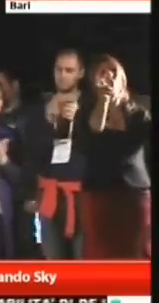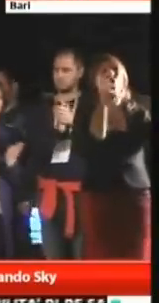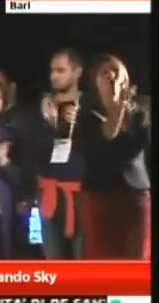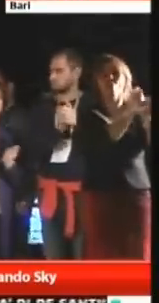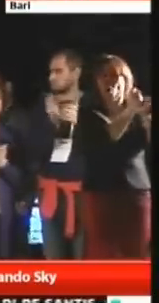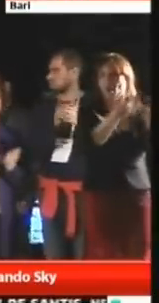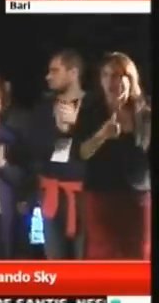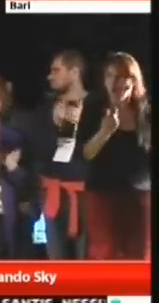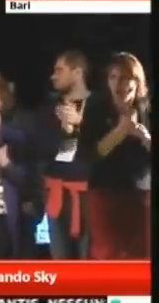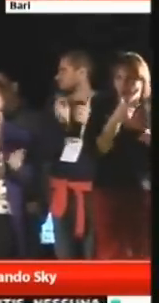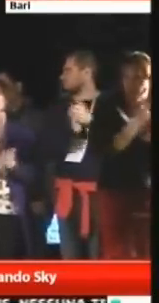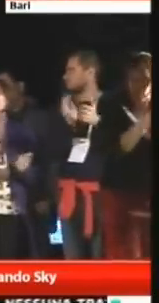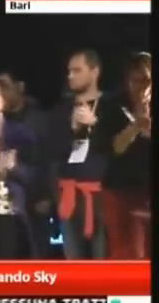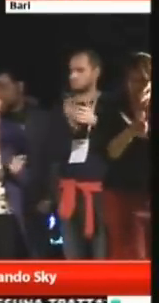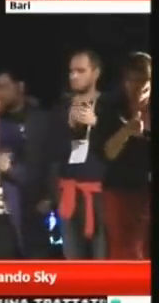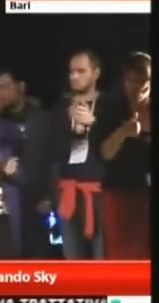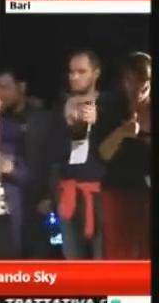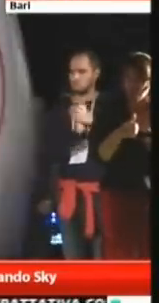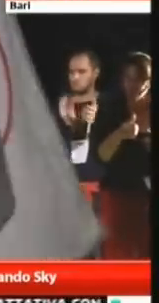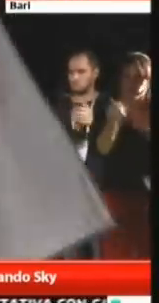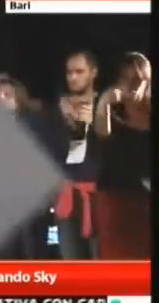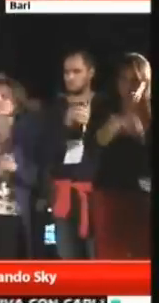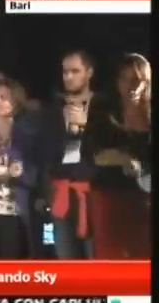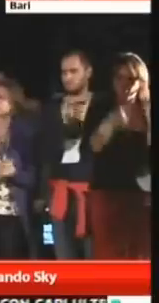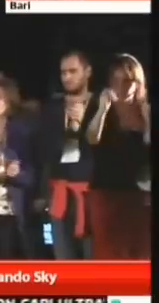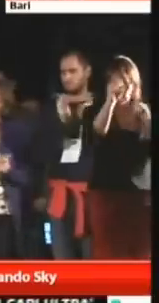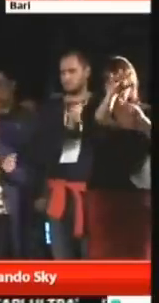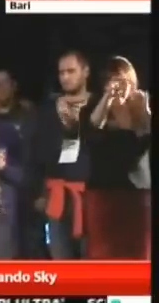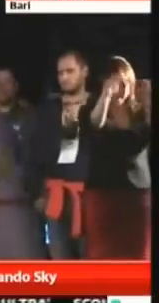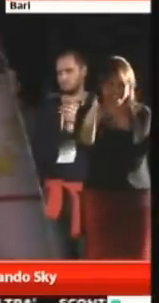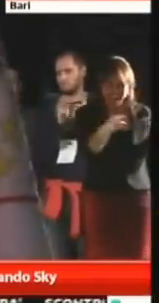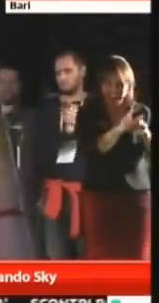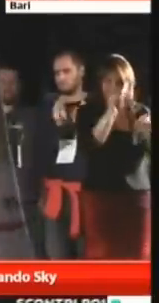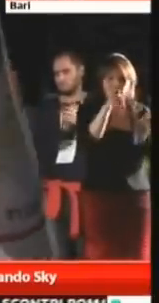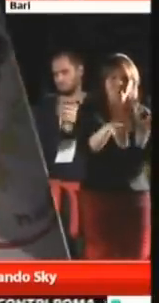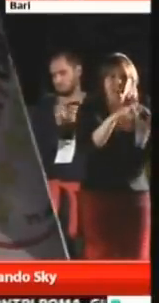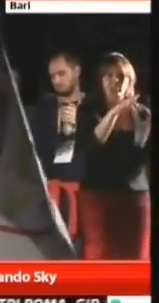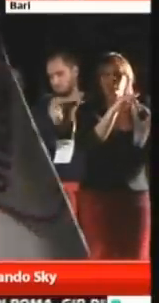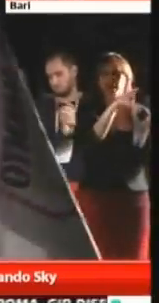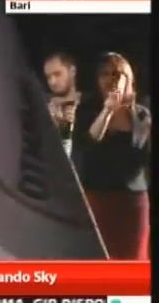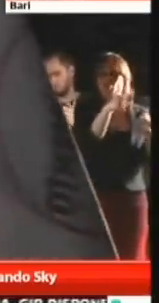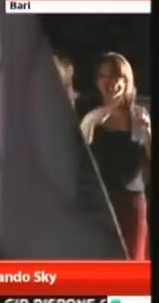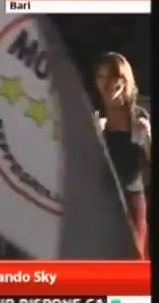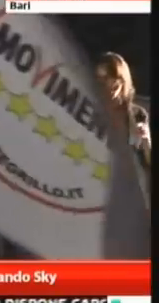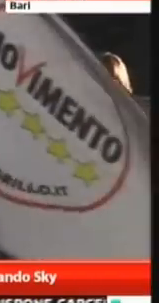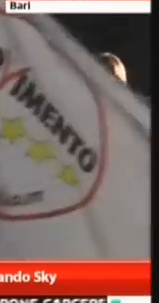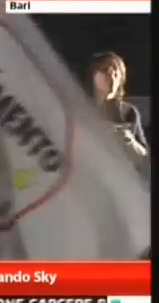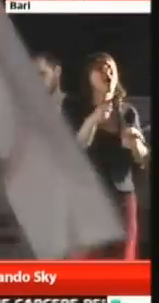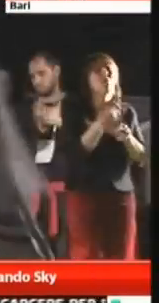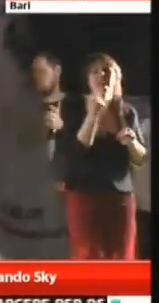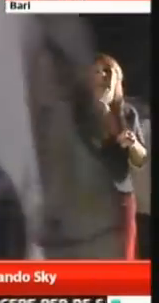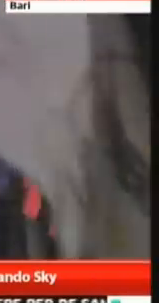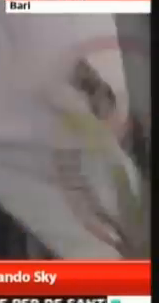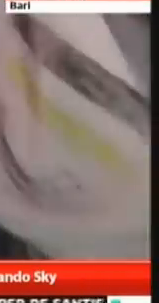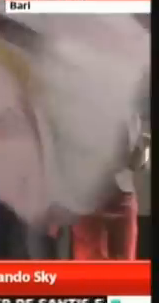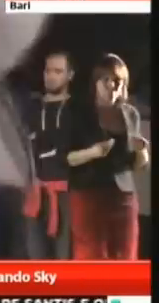lavoro in una miniera del sul ci sa lavoro a 1300 euro morire di tubercolosi. Ma che cazzo di lavoro stiamo